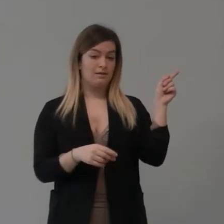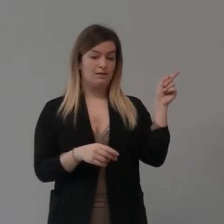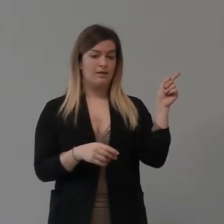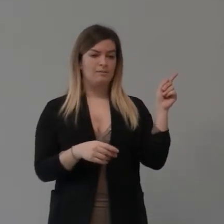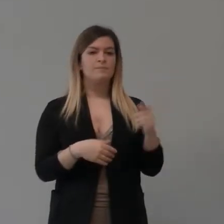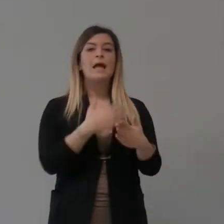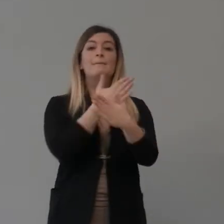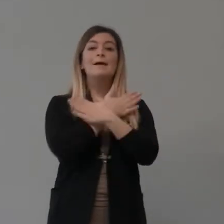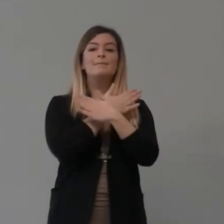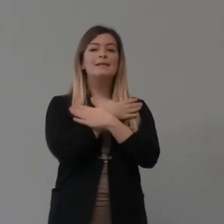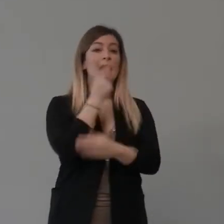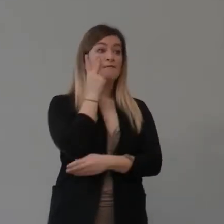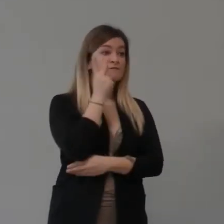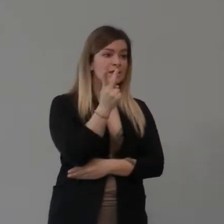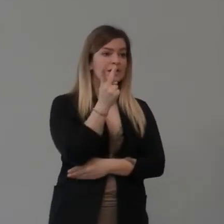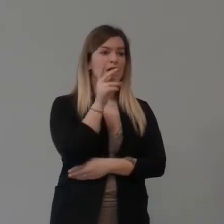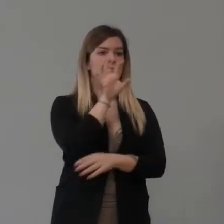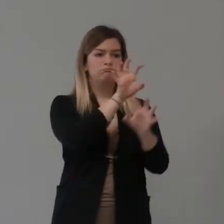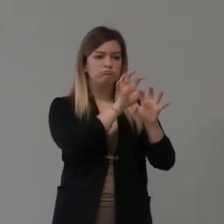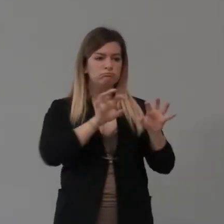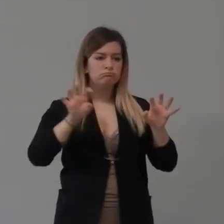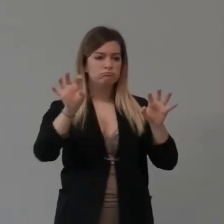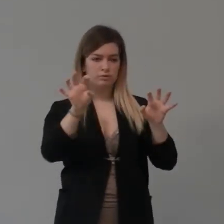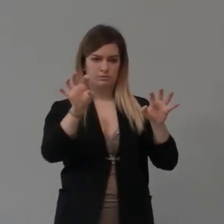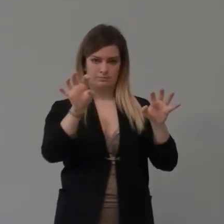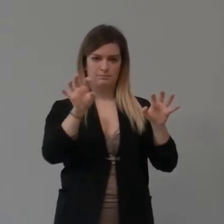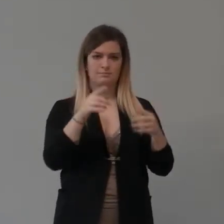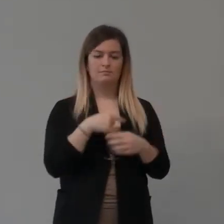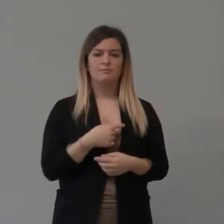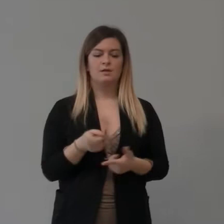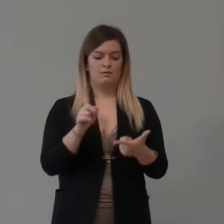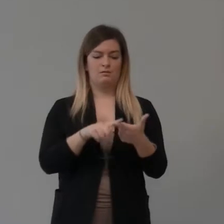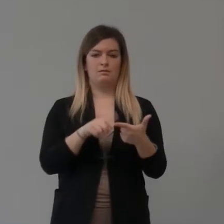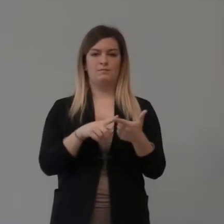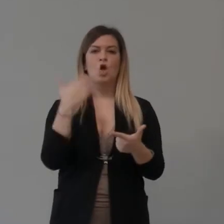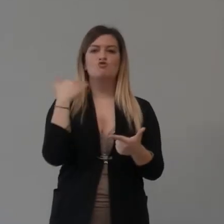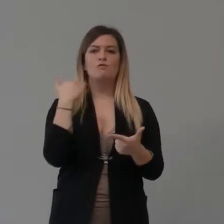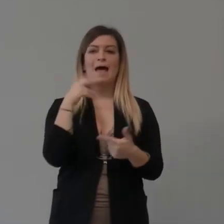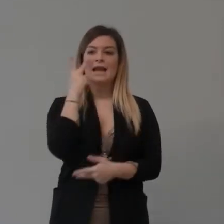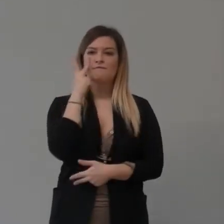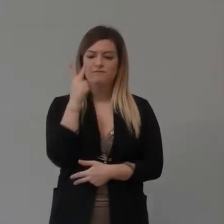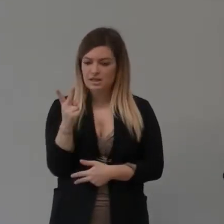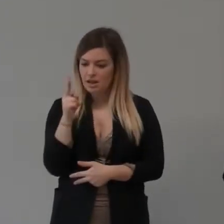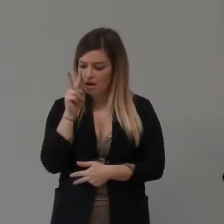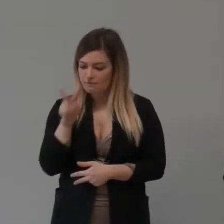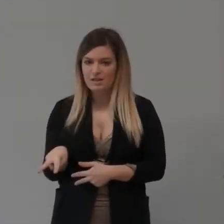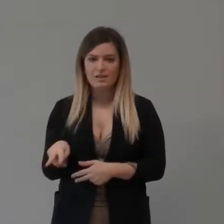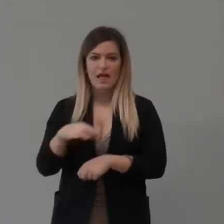Maria Maddalena vide la pietra rimossa. Giovanni vide le fasce a terra ma non